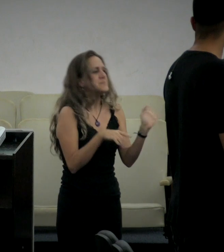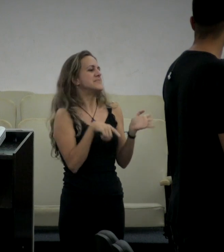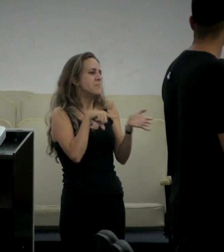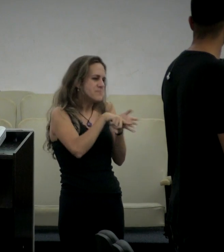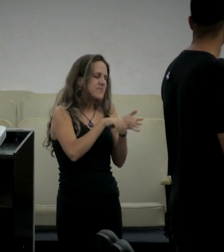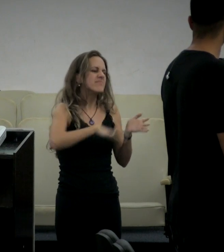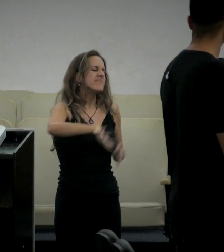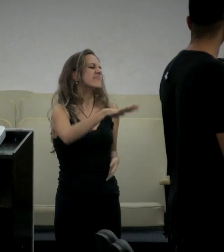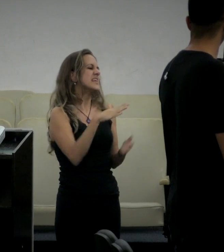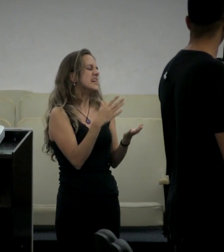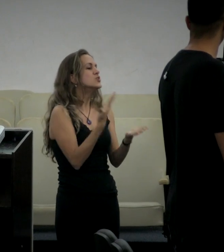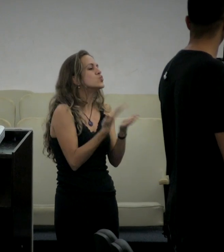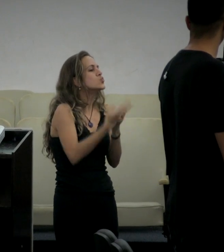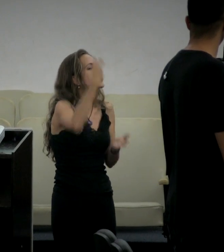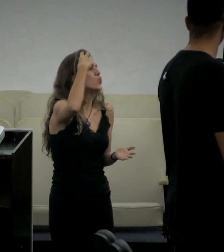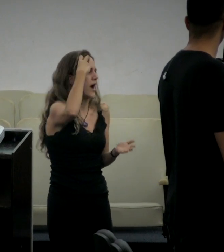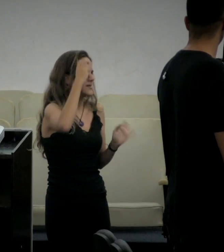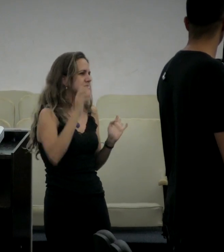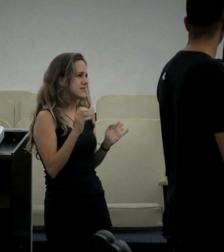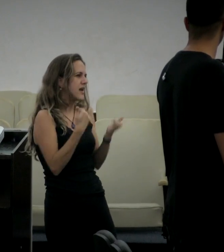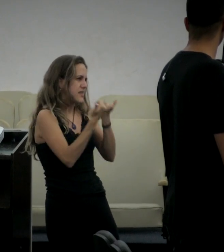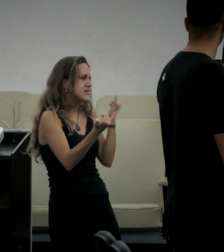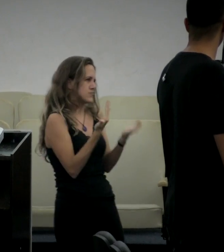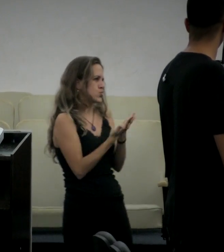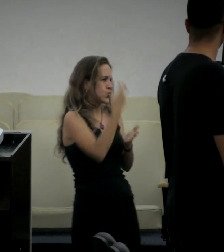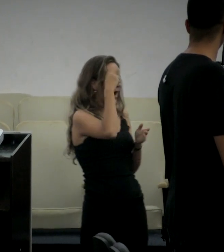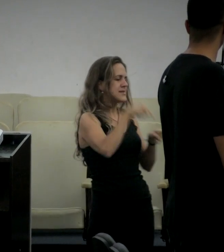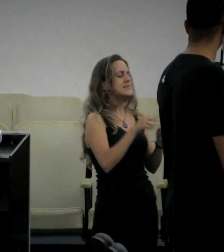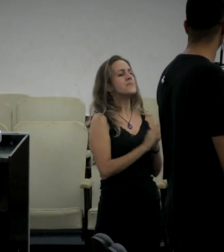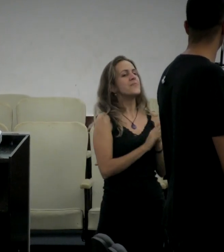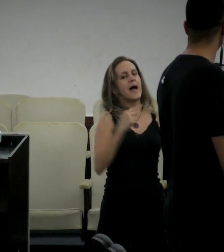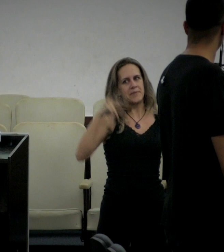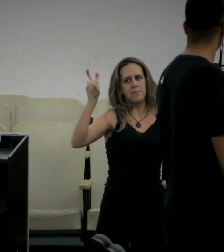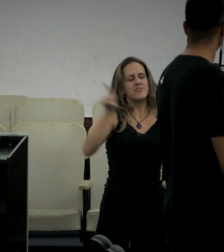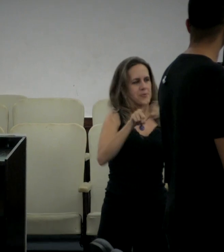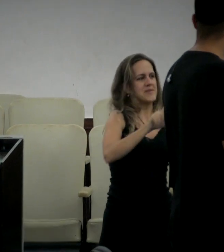Eu sou professora também. E eu pesquiso a área de estudos culturais.